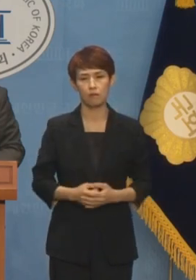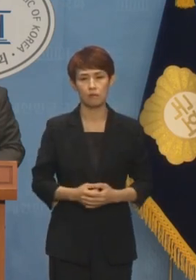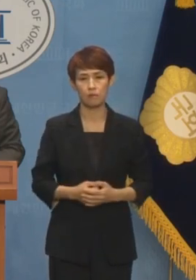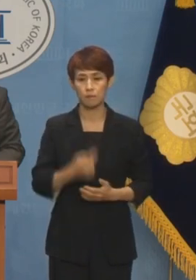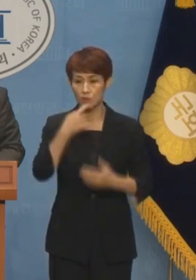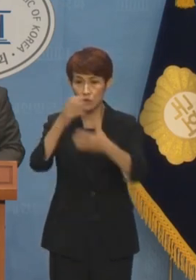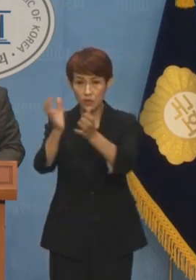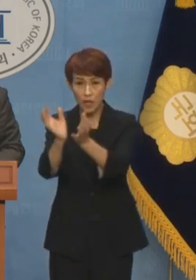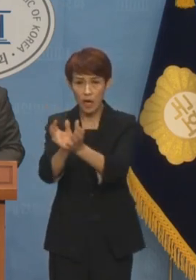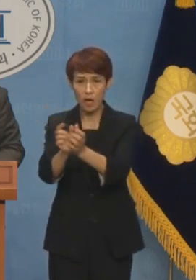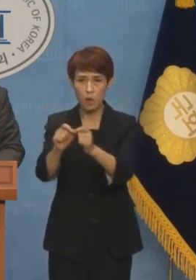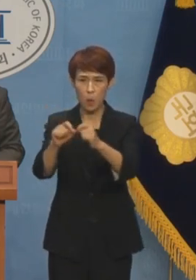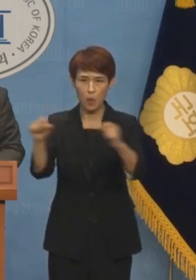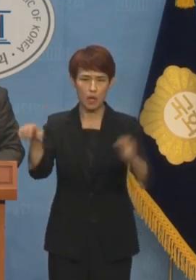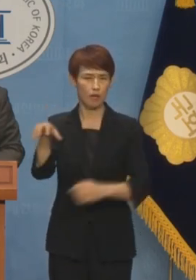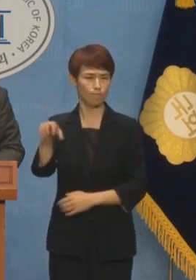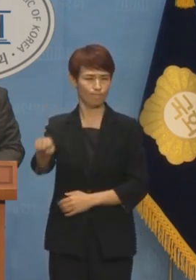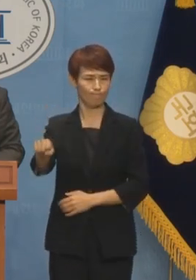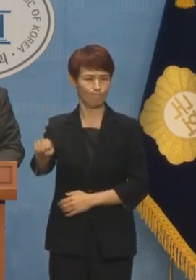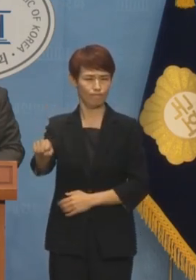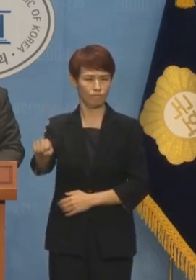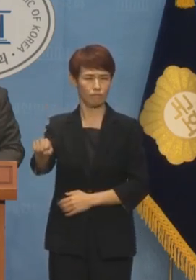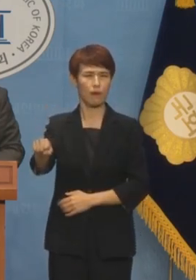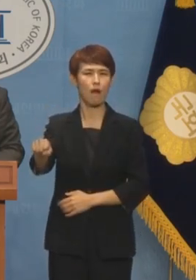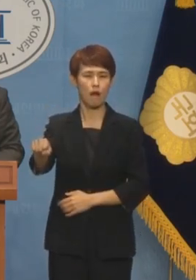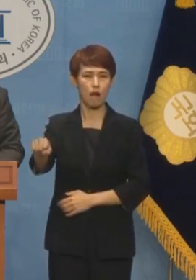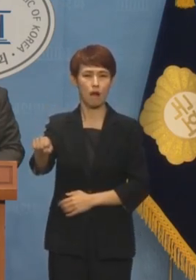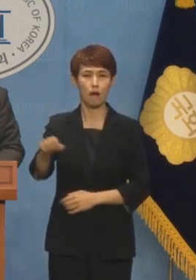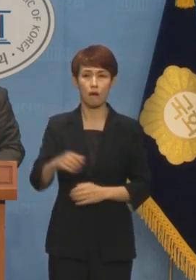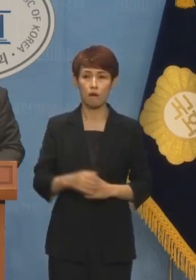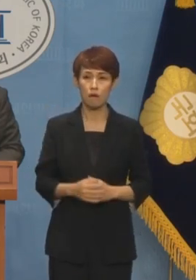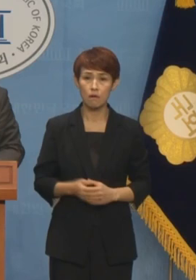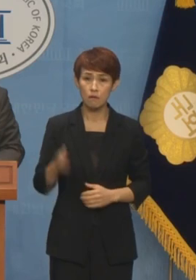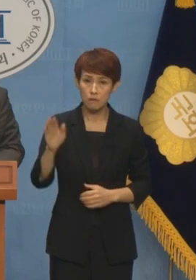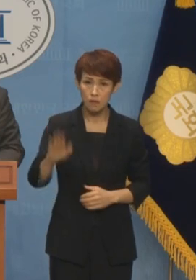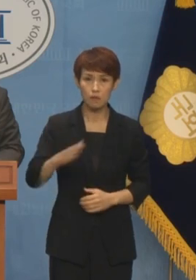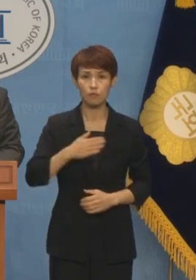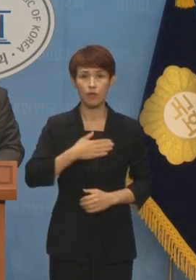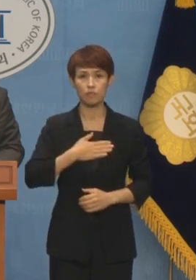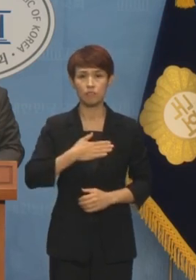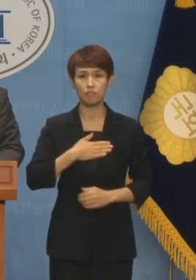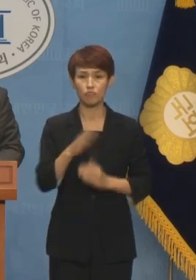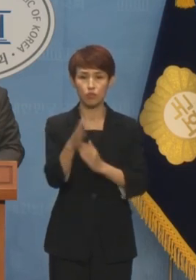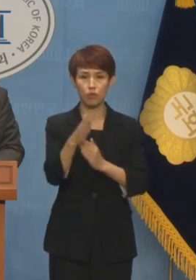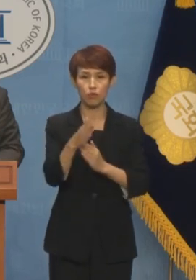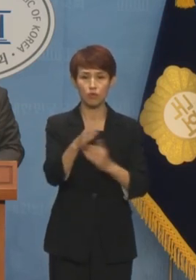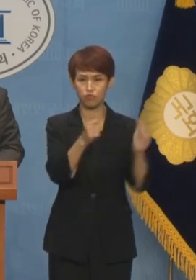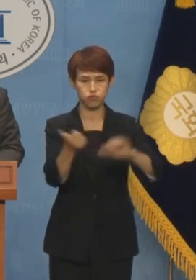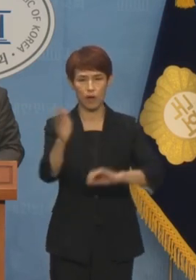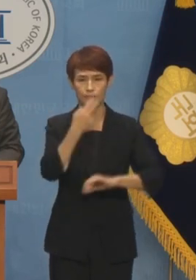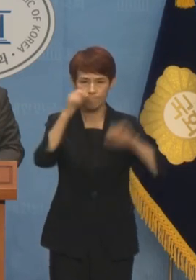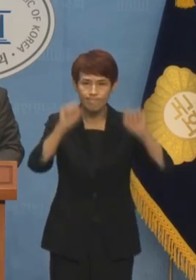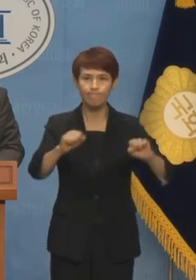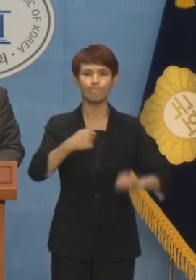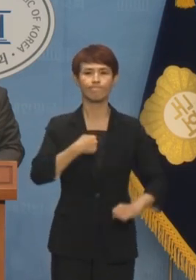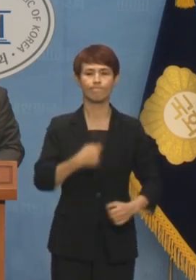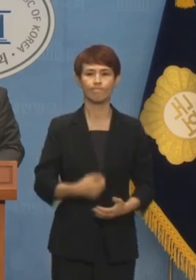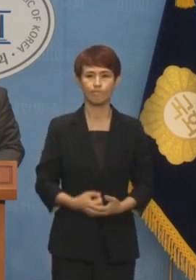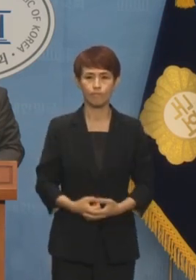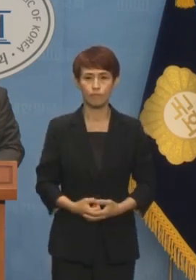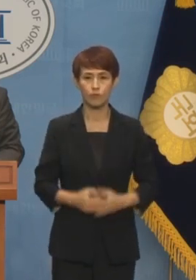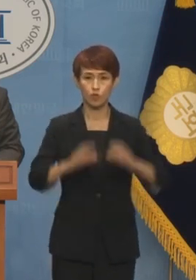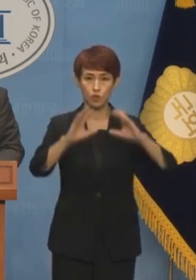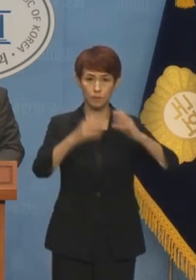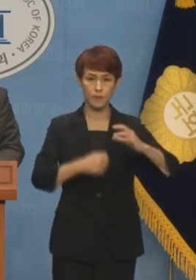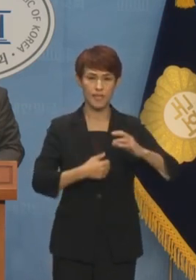민주당의 장기 집권이 쉬워질 것입니다. 하지만 저는 죽어있는 물고기가 아닌 살아있는 물고기, 국민의